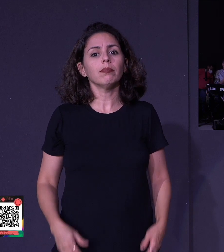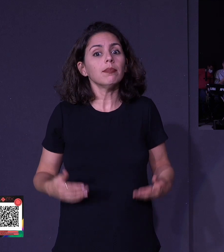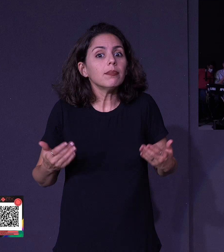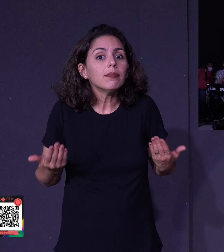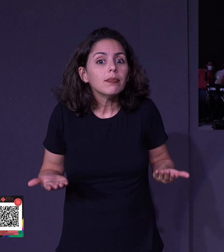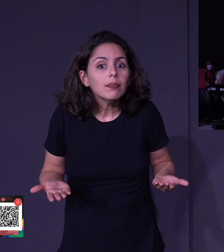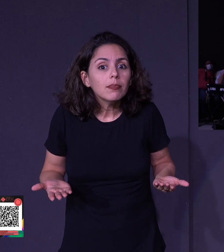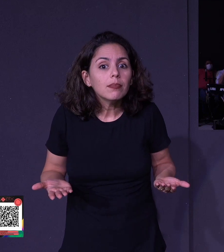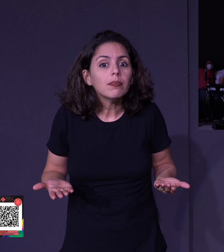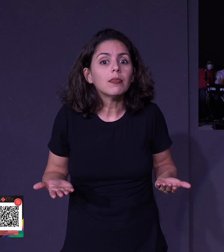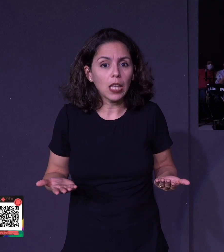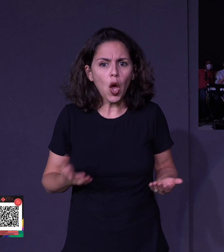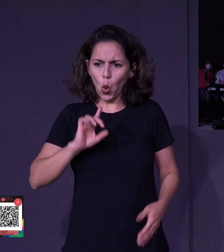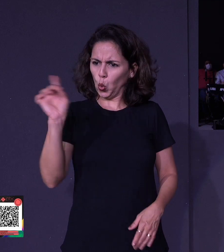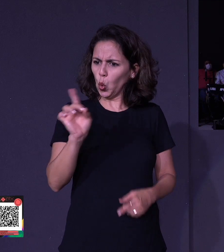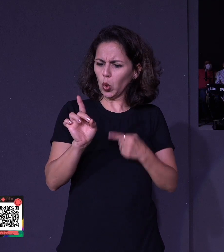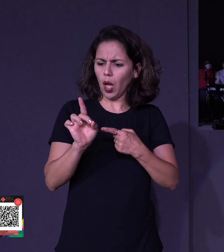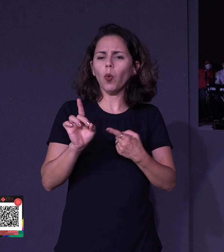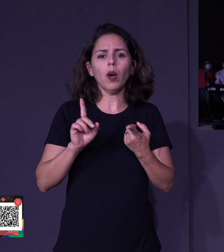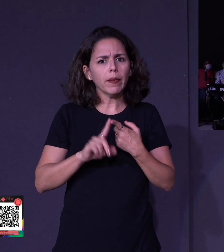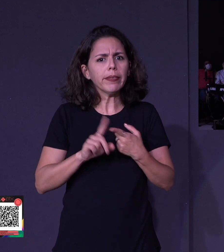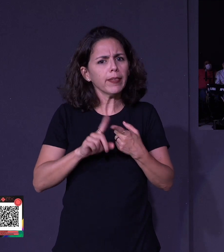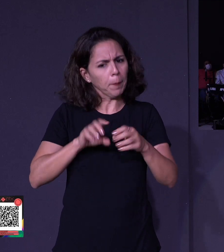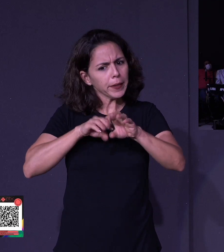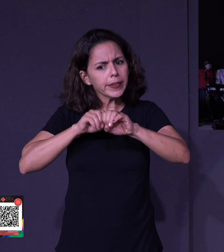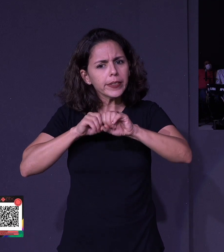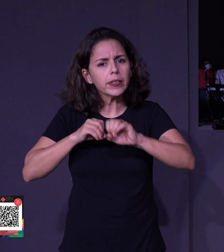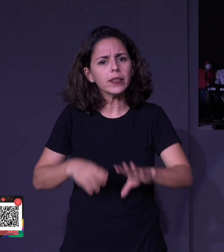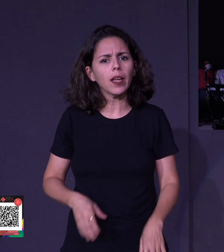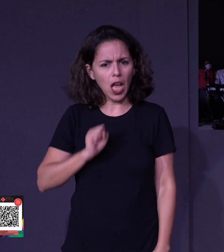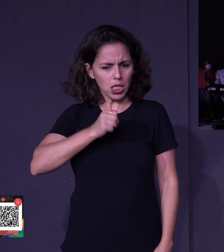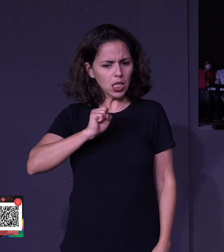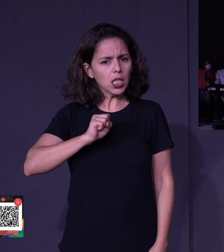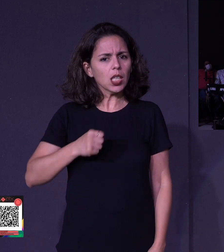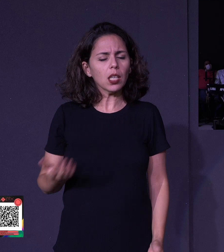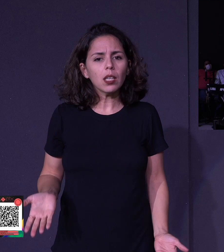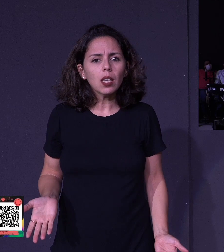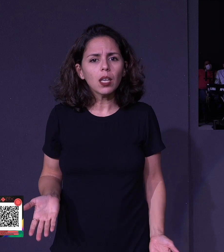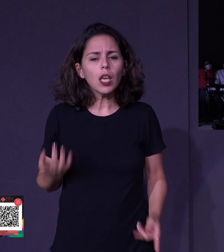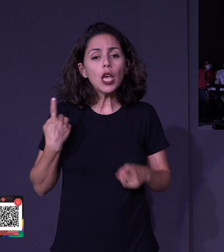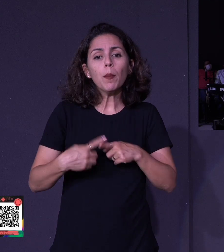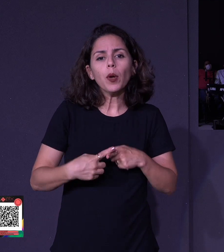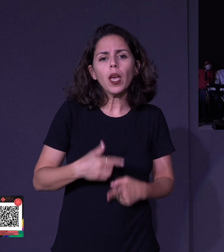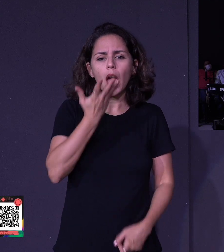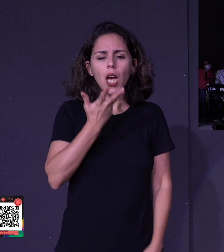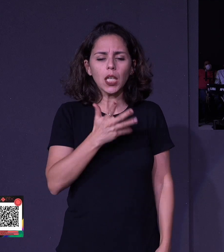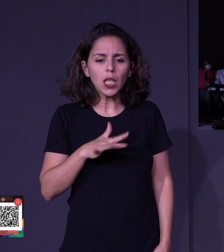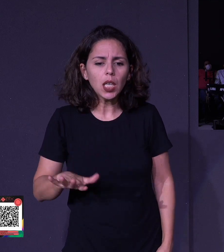é? É ou não é? É ou não é, irmão? E a criança, o adolescente, ele faz o quê? Ele vai